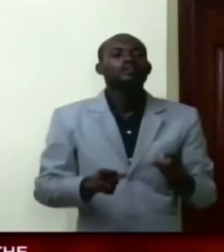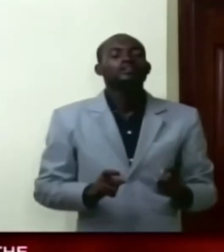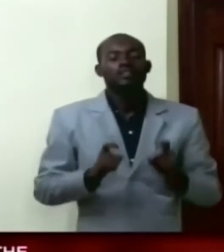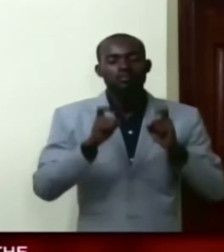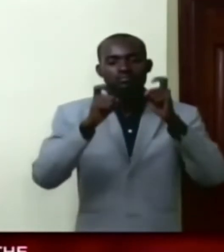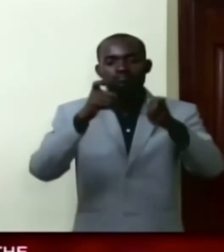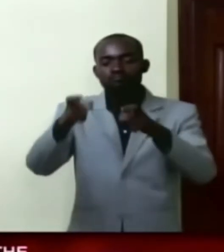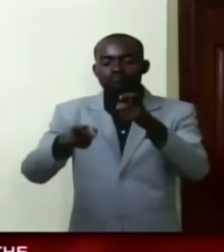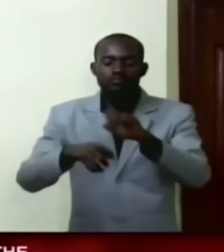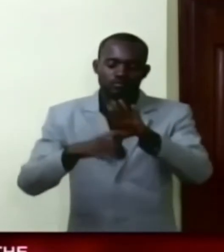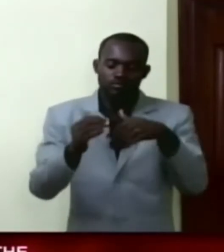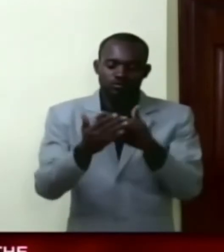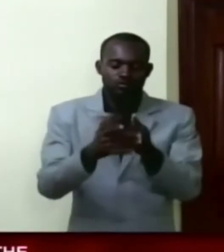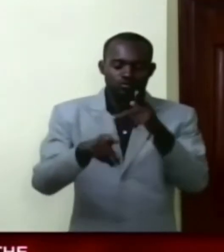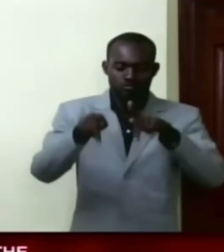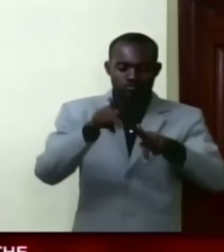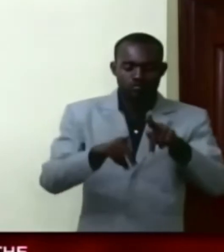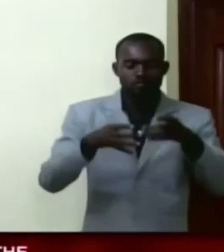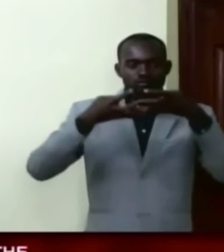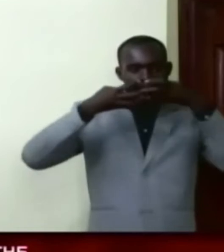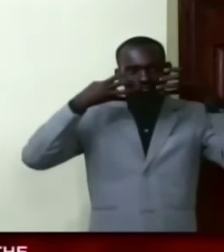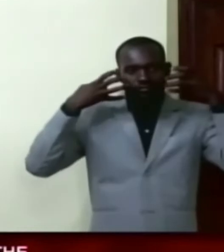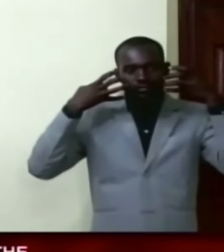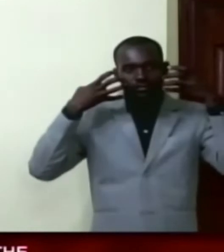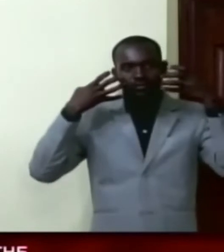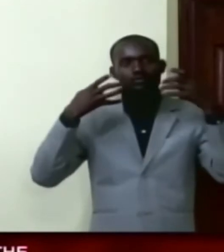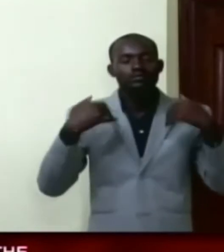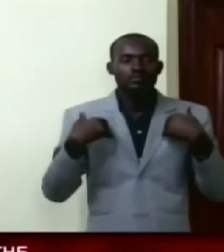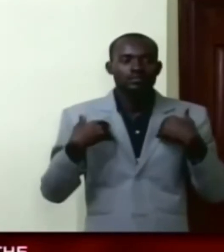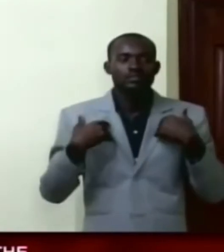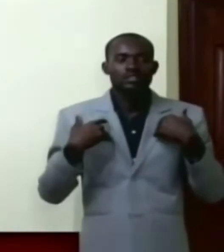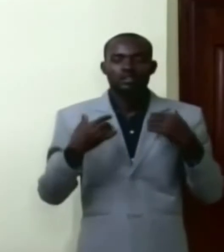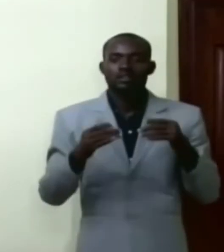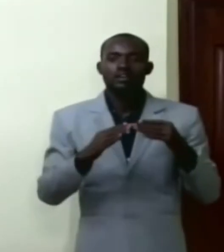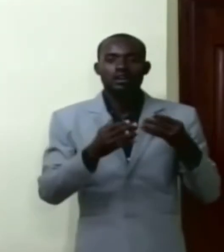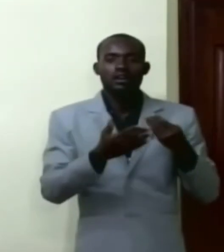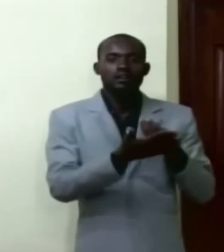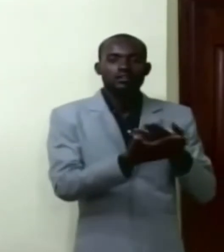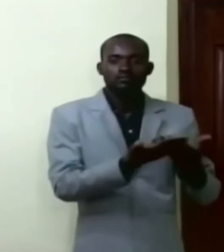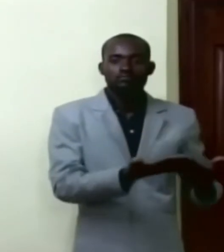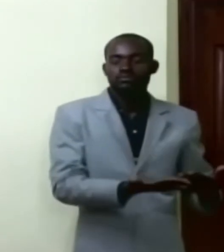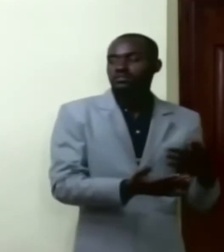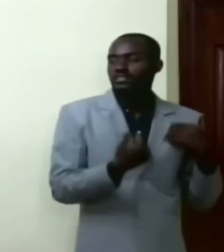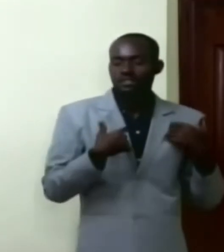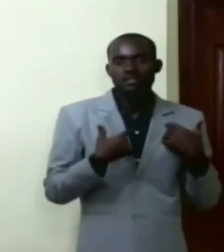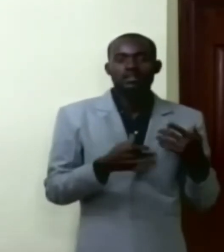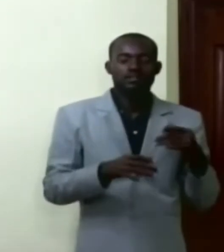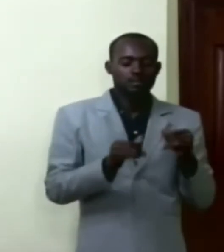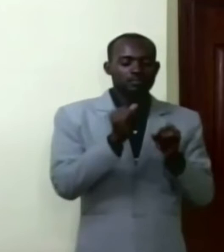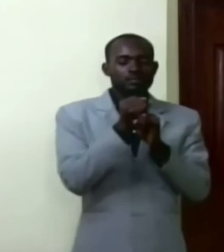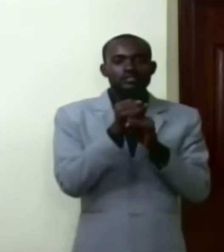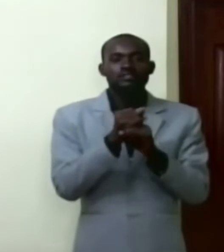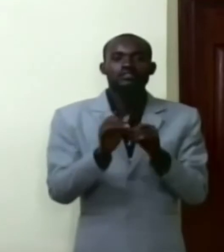masques dans tout le pays. Nous avons une logistique qui a déjà parlé déjà, à travers le ministère de l'Intérieur,